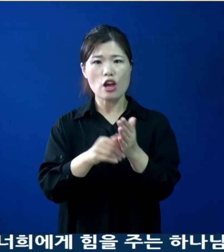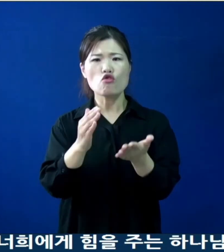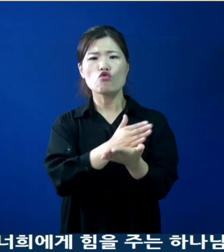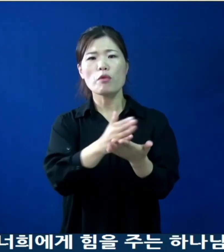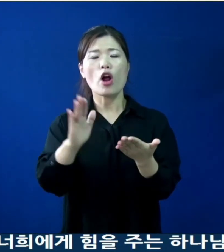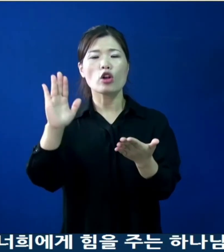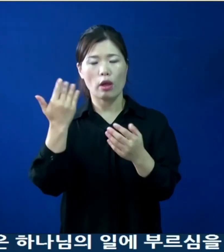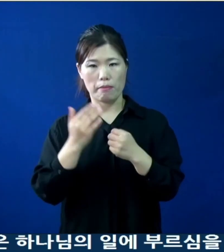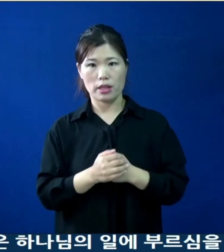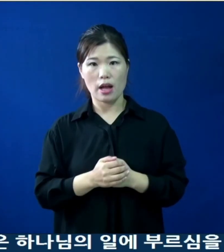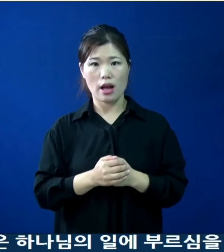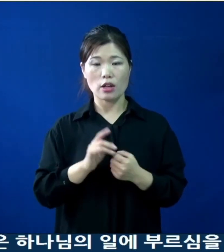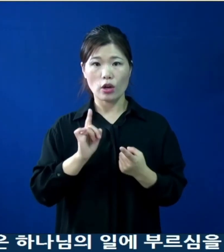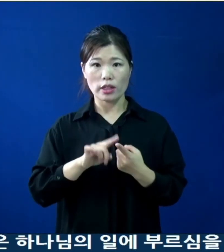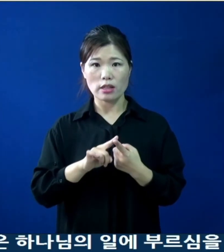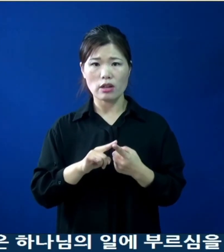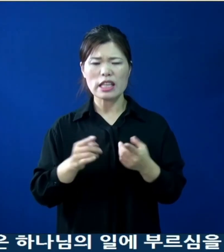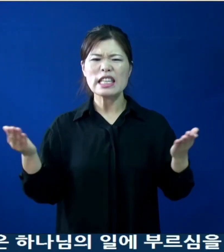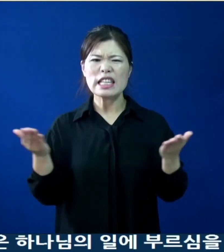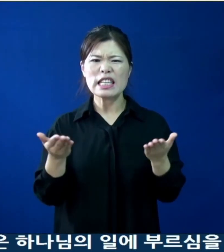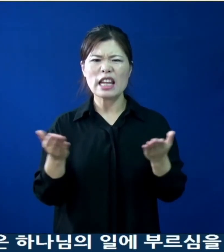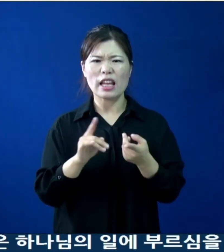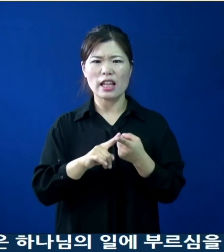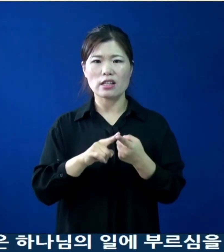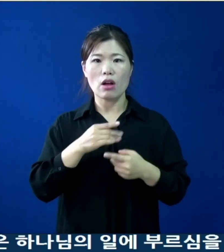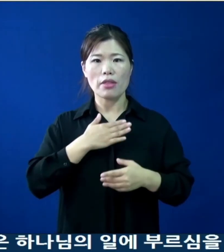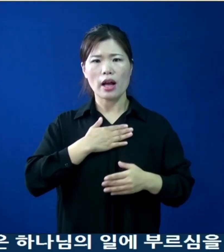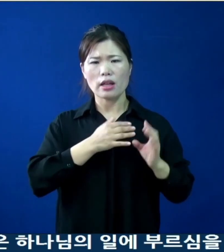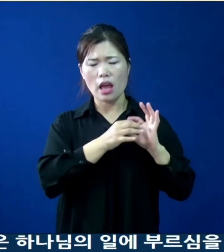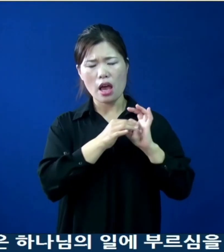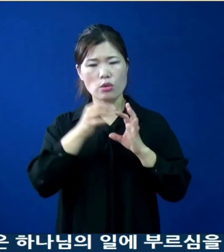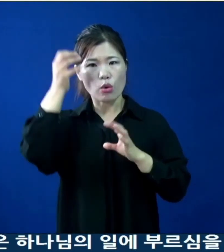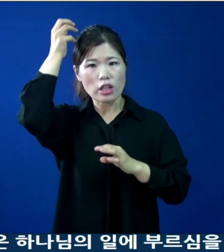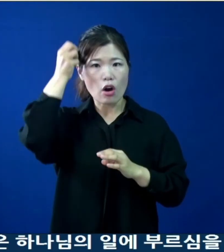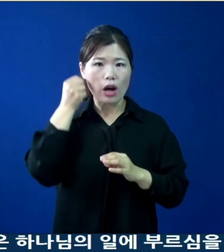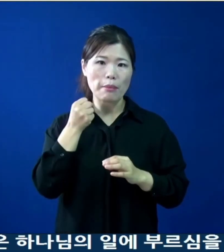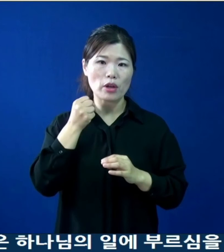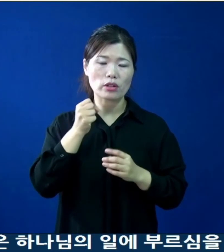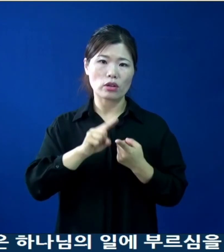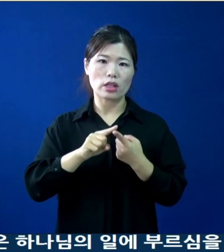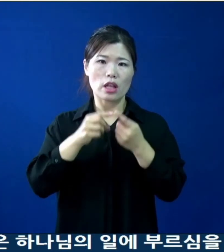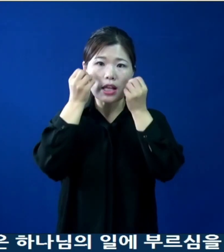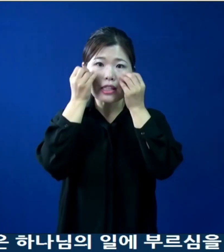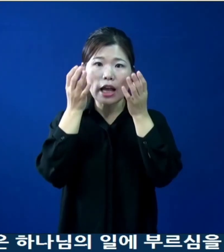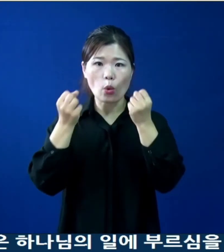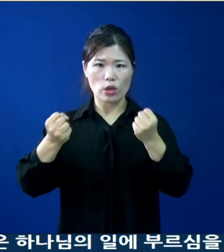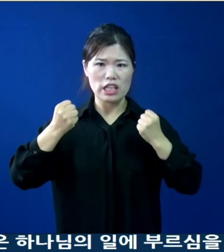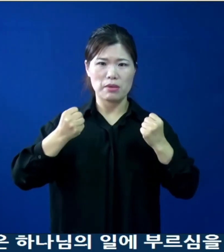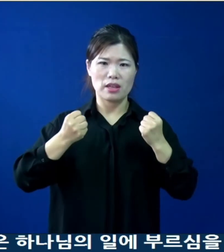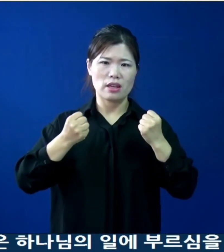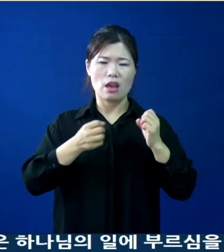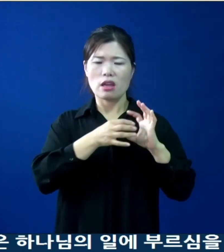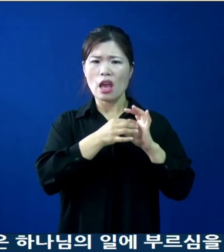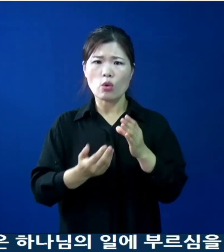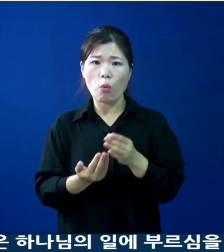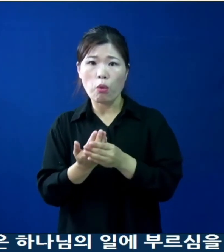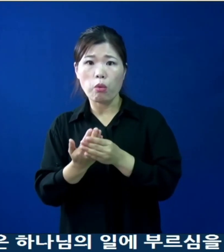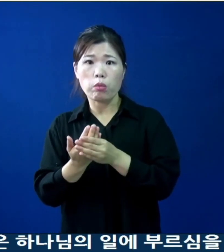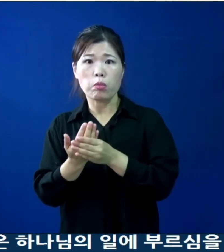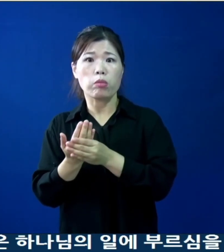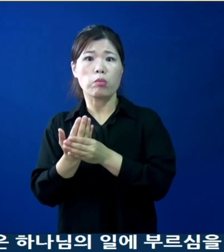뭐냐면 그 일을 내가 계속 기억함으로 내 안에 새로운 힘이 계속 생기는 겁니다. 그래서